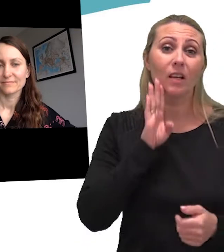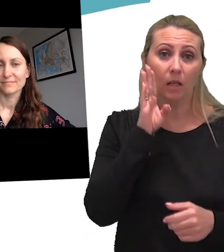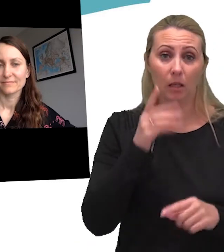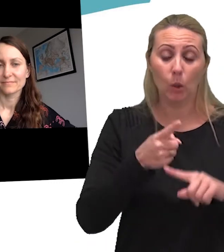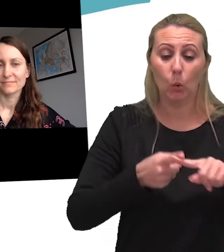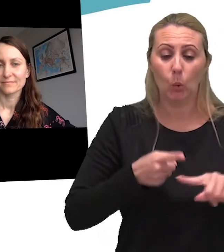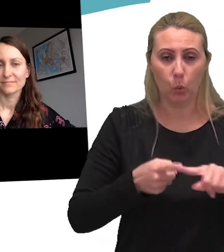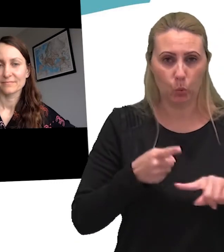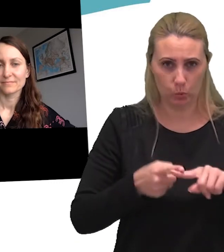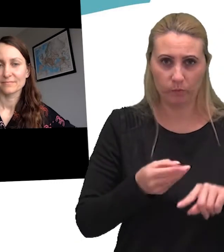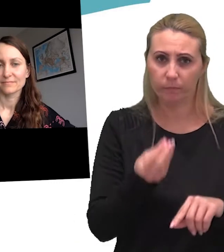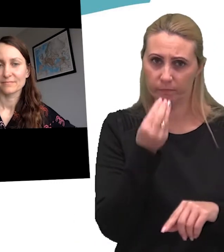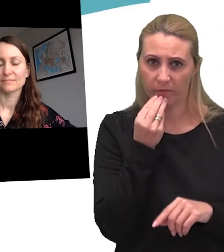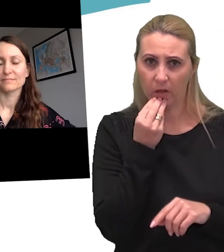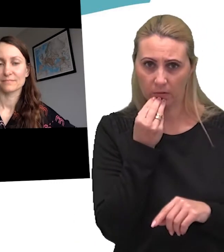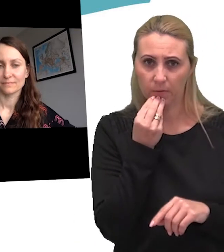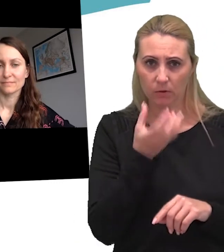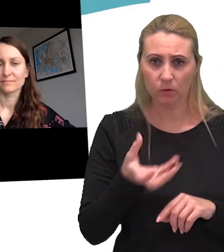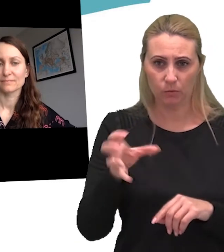valgyti grūdus.